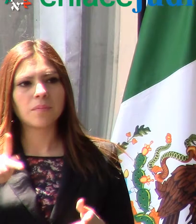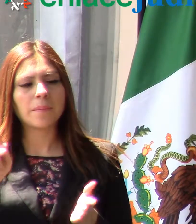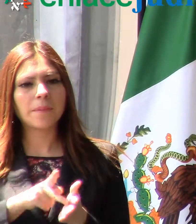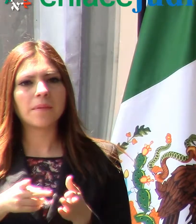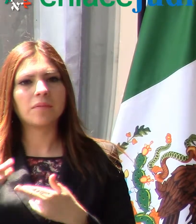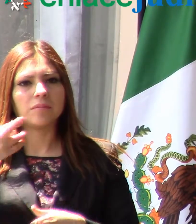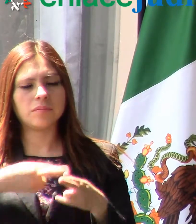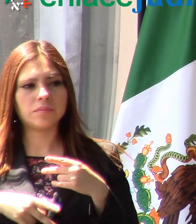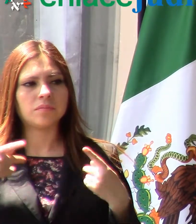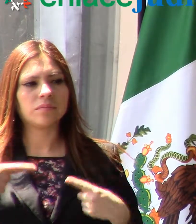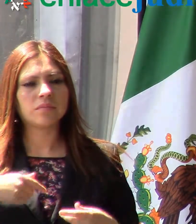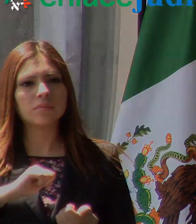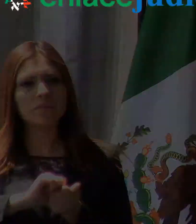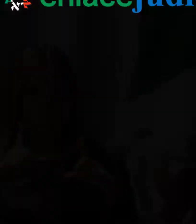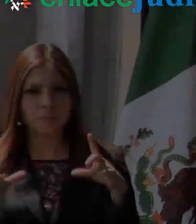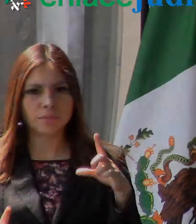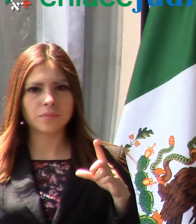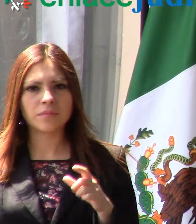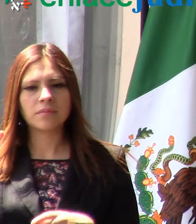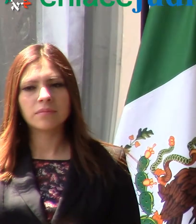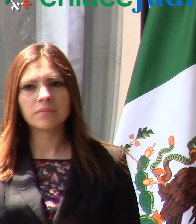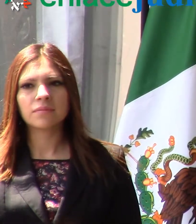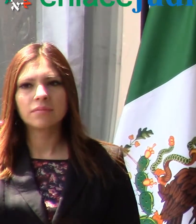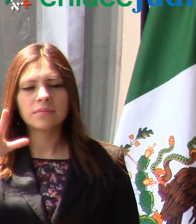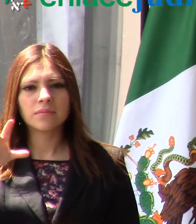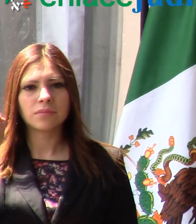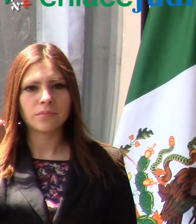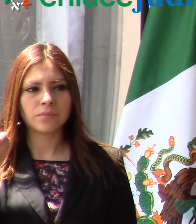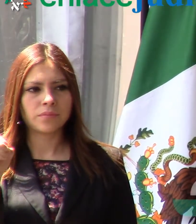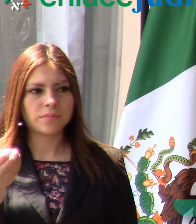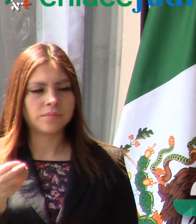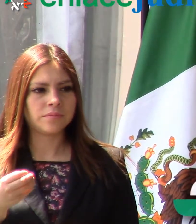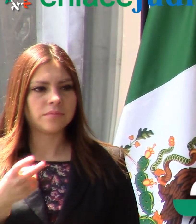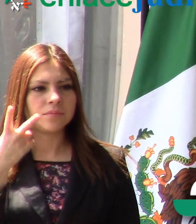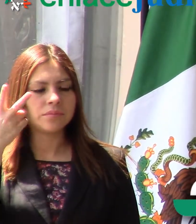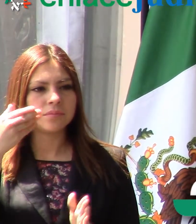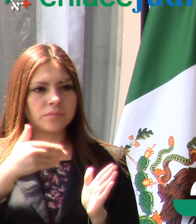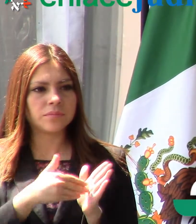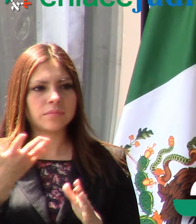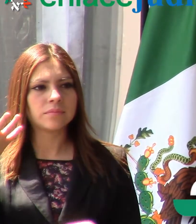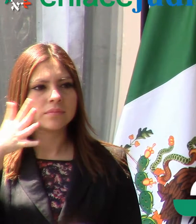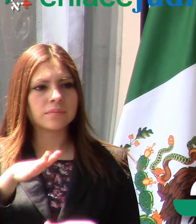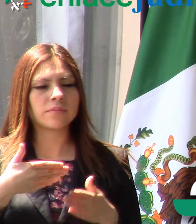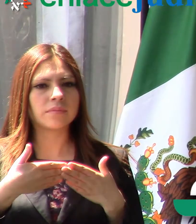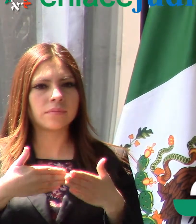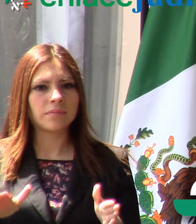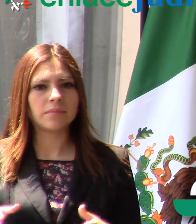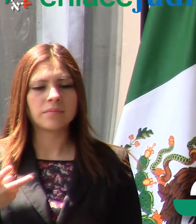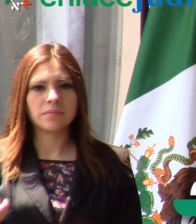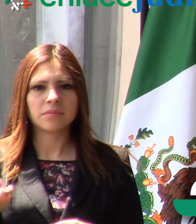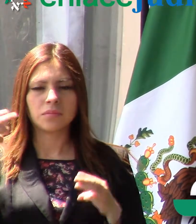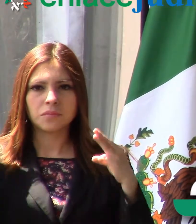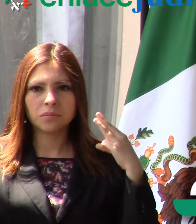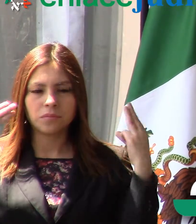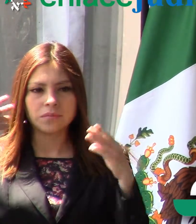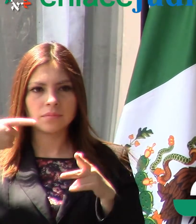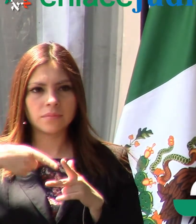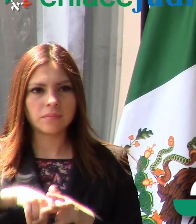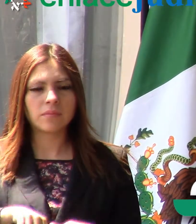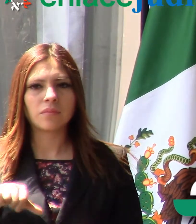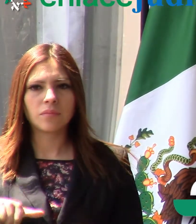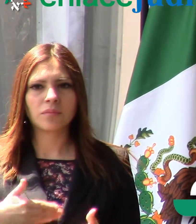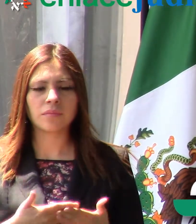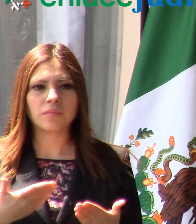devuelve la dignidad a las víctimas. El 10 de octubre del 2010 abrió sus puertas este museo y